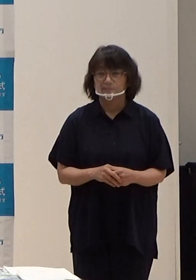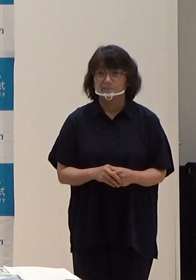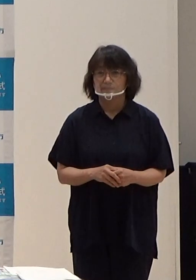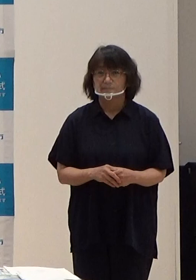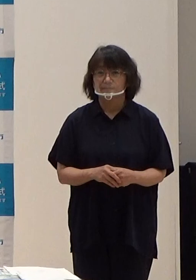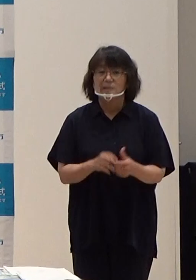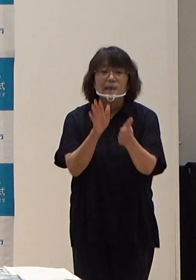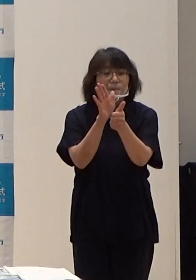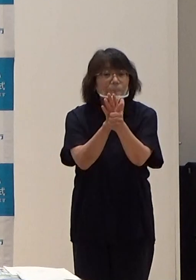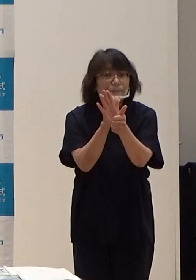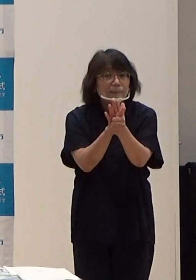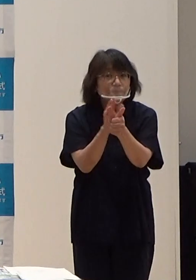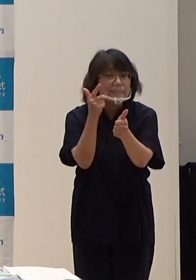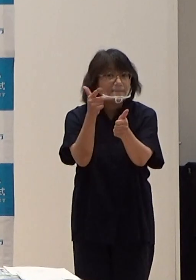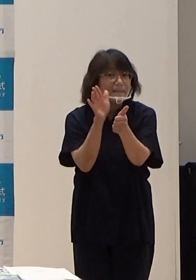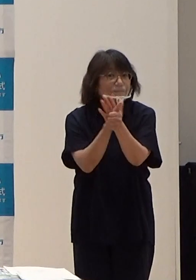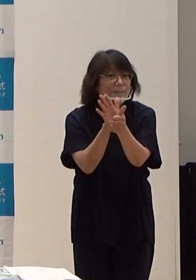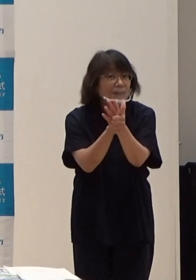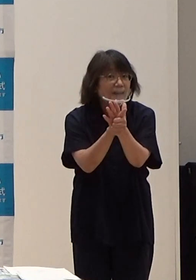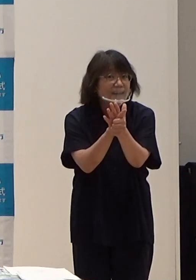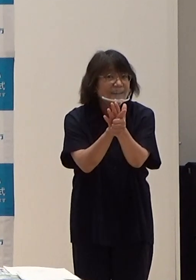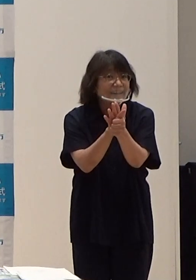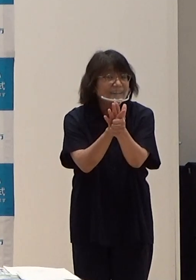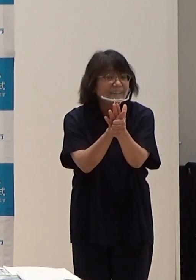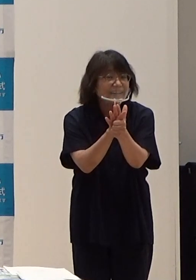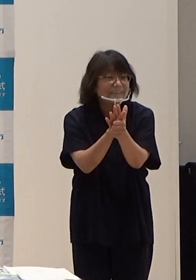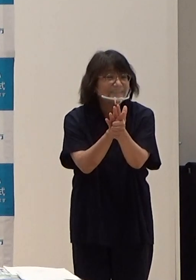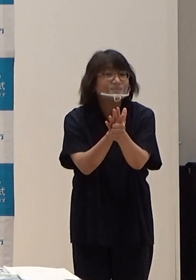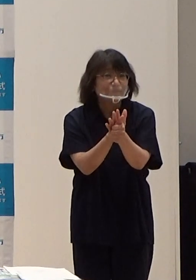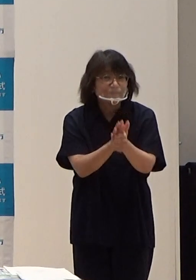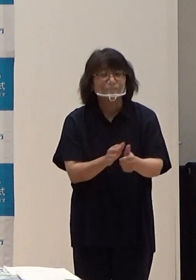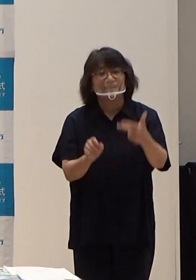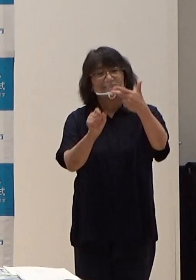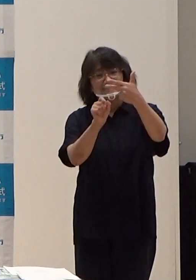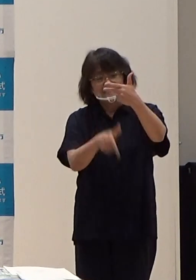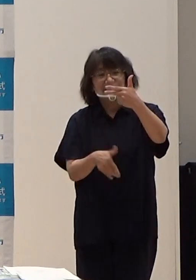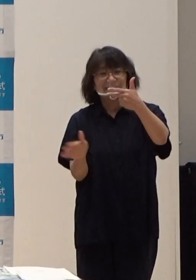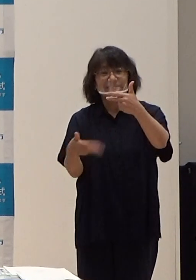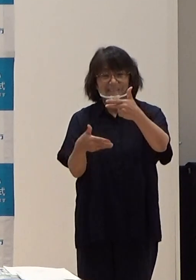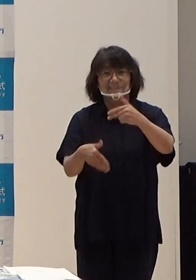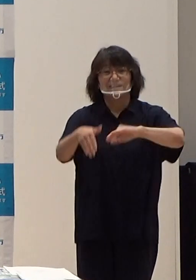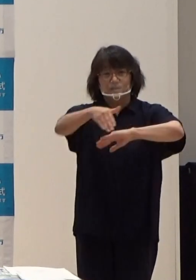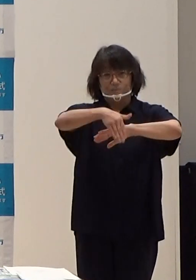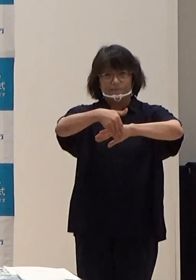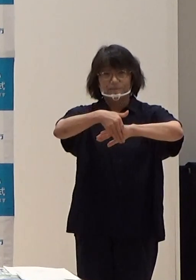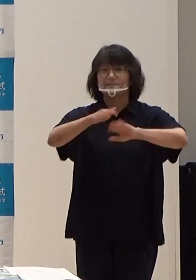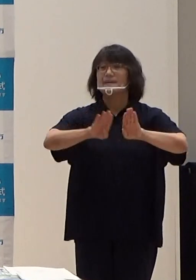ご援助したいと、7月からも受付が開始しておりますので